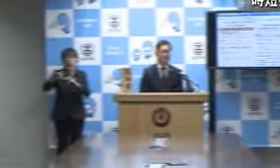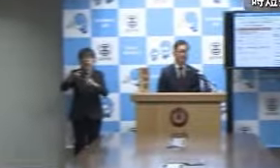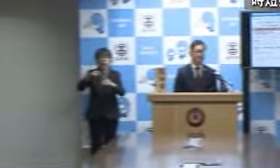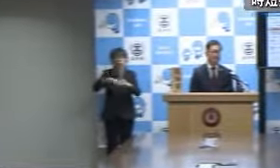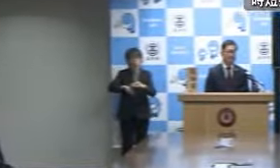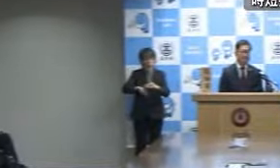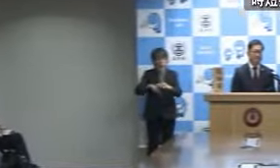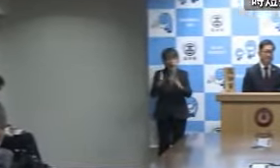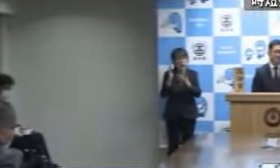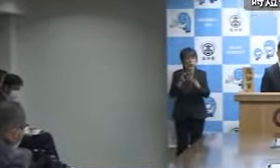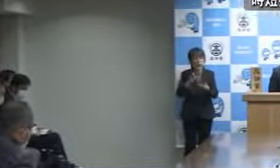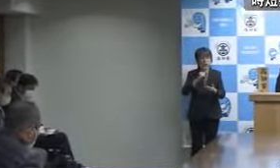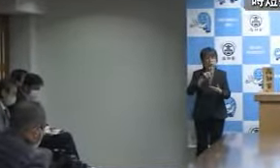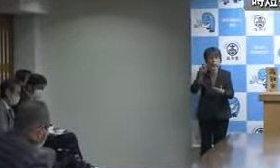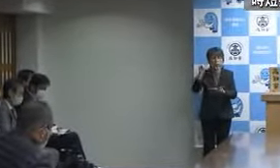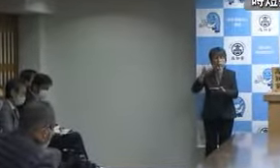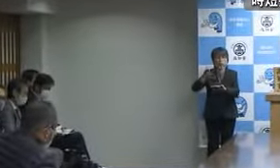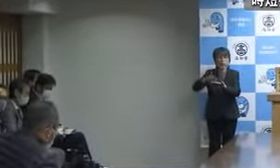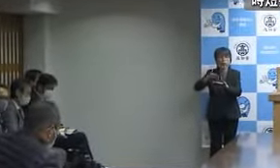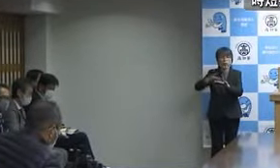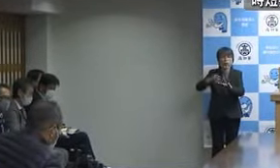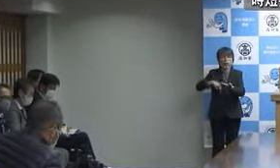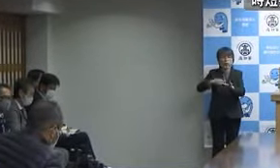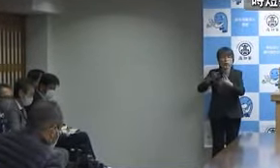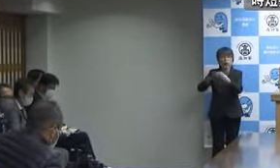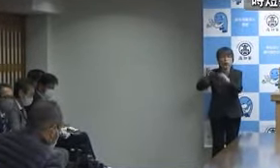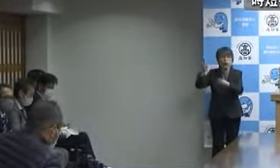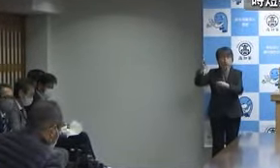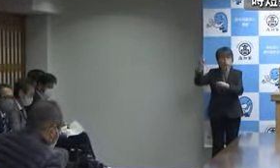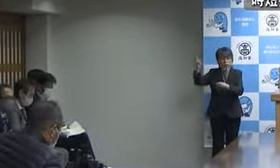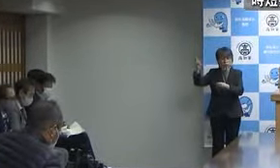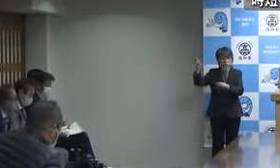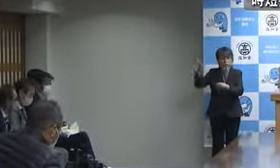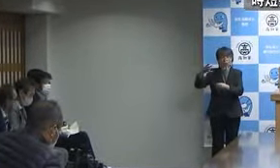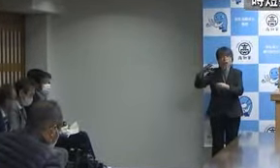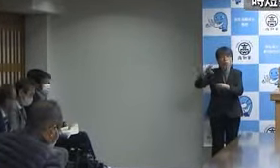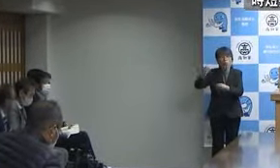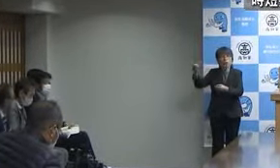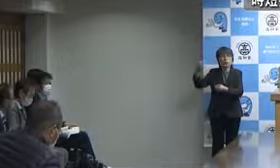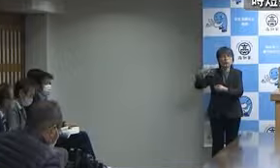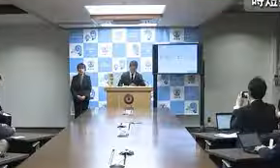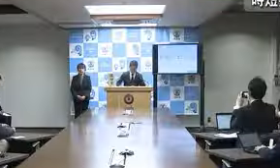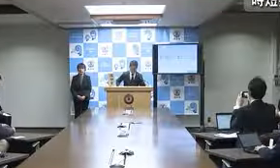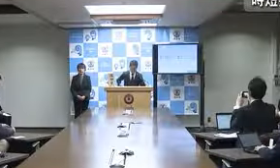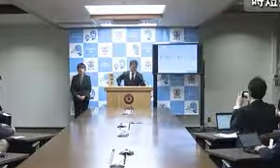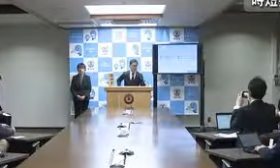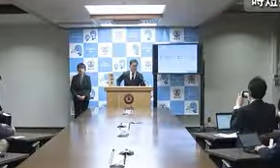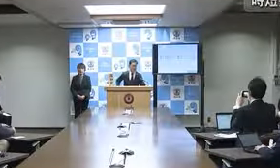だ補正予算案は、開会中の12月議会に追加提出されます。